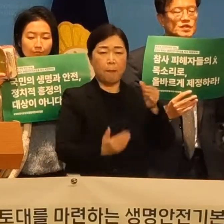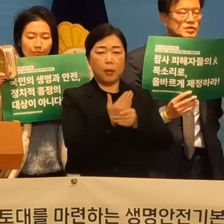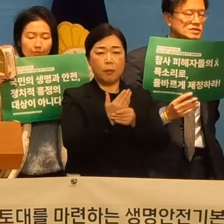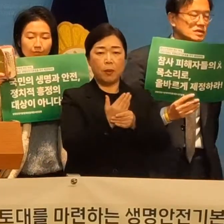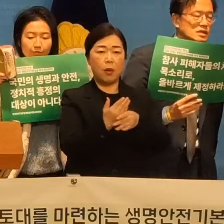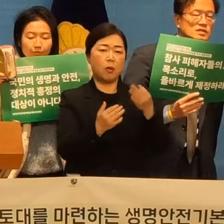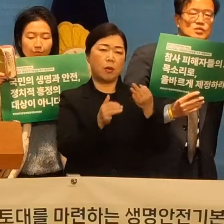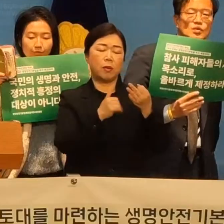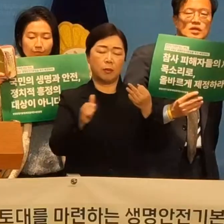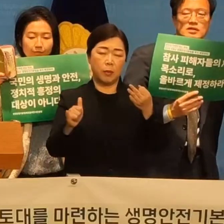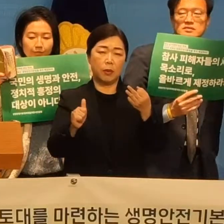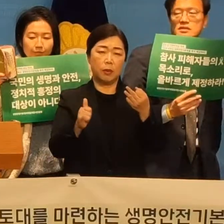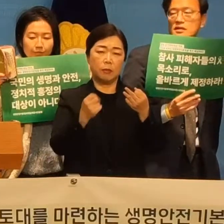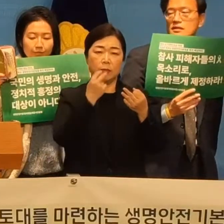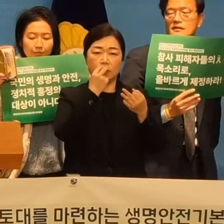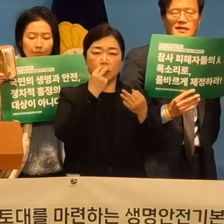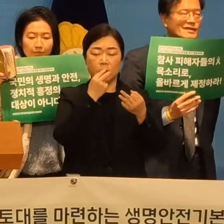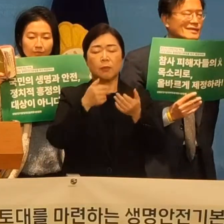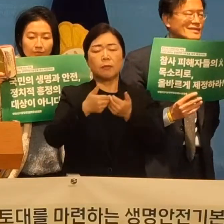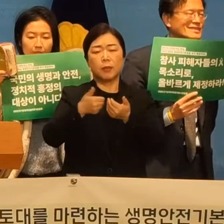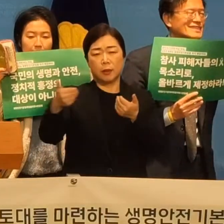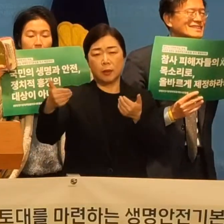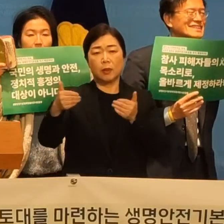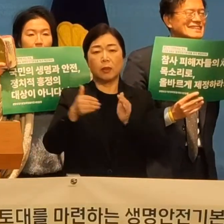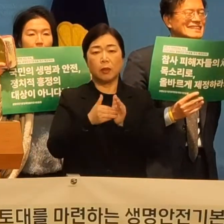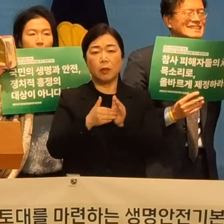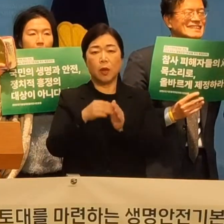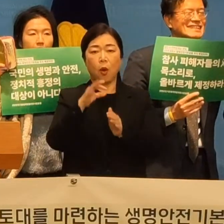고귀한 생명이 쓰러진